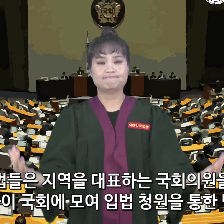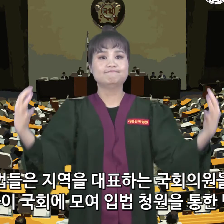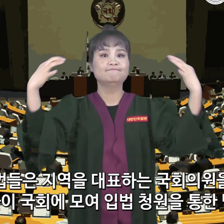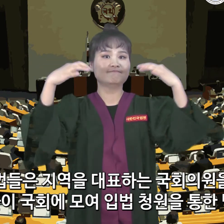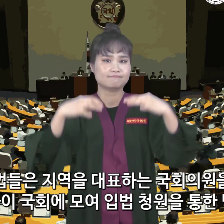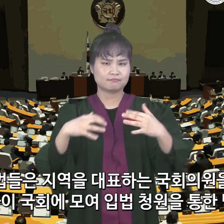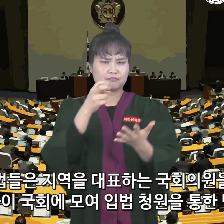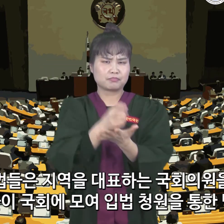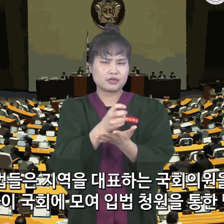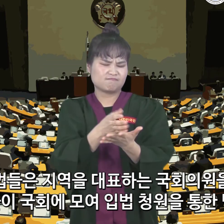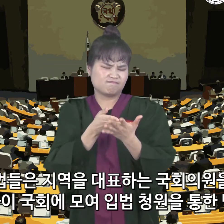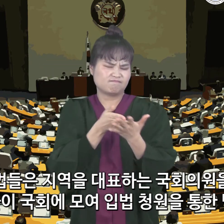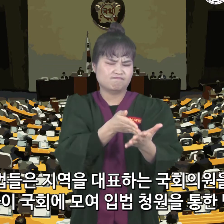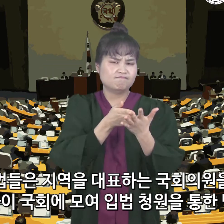법을 만듭니다.